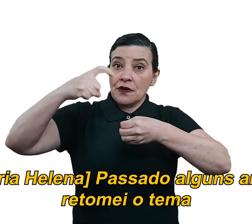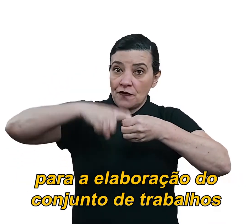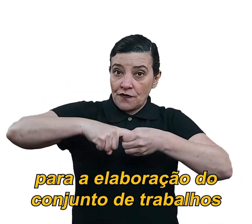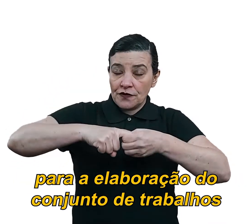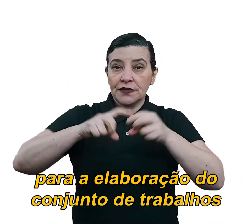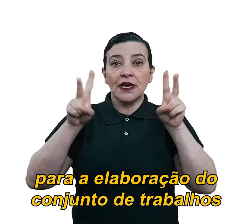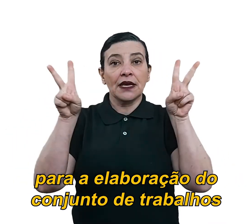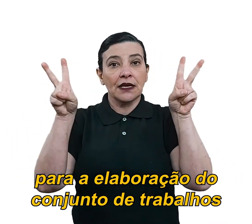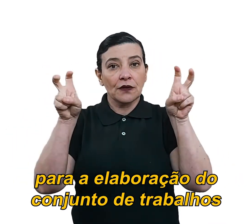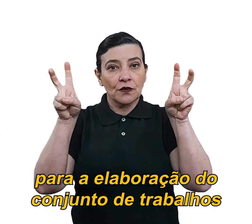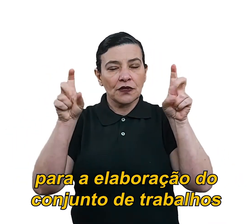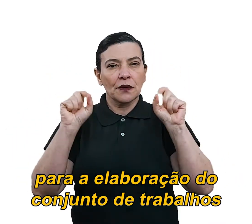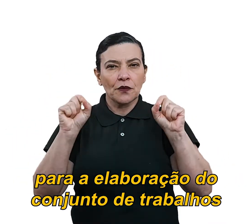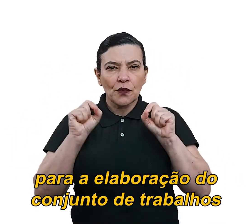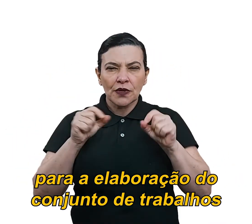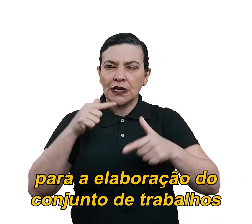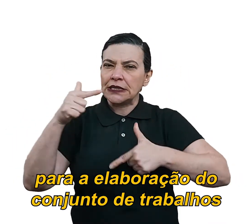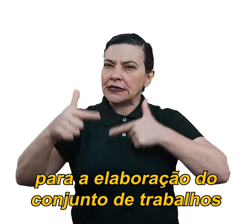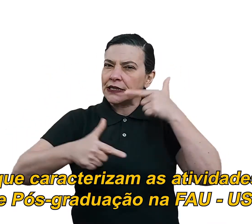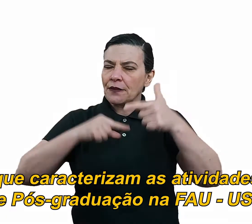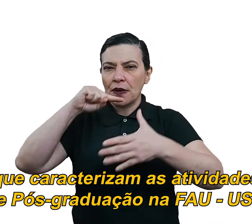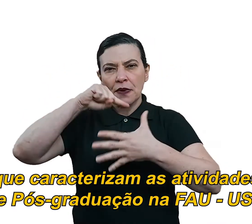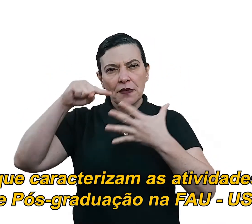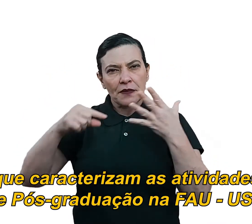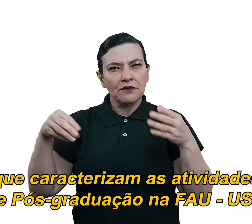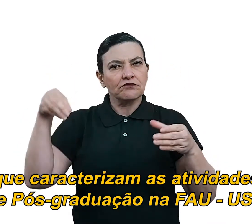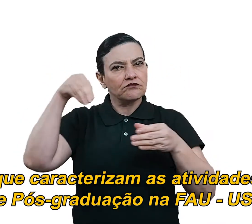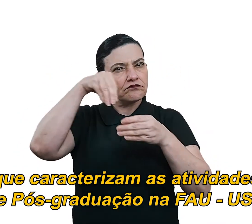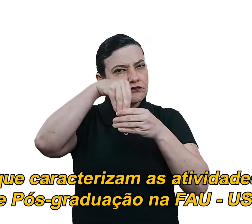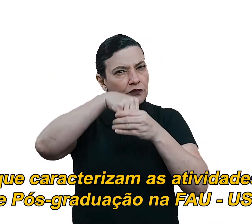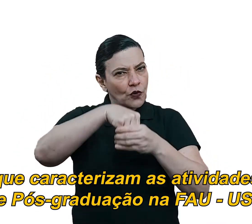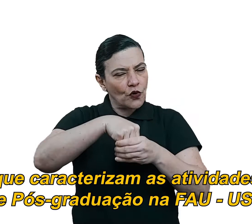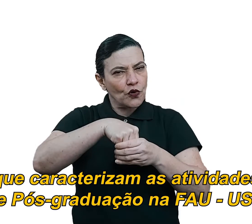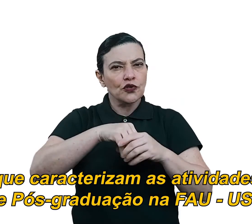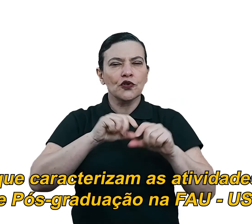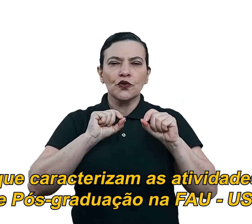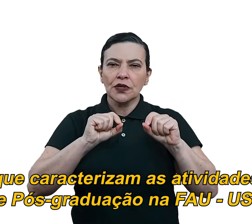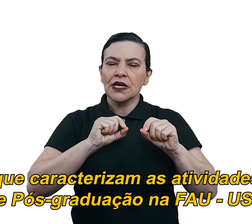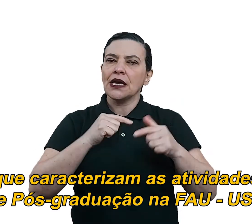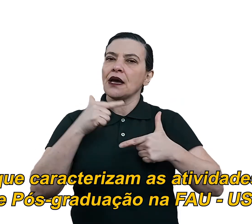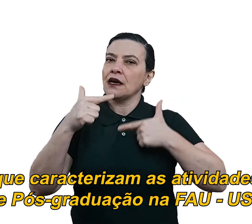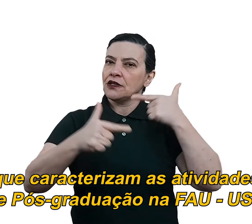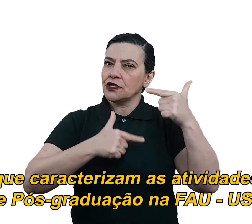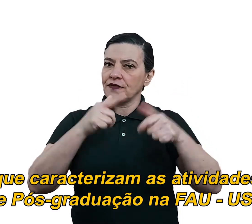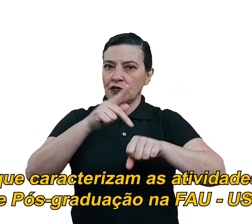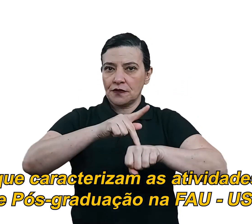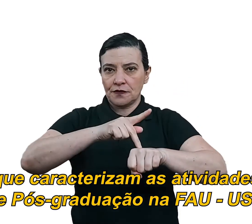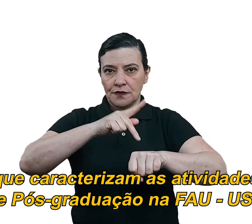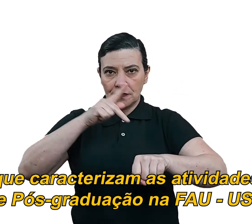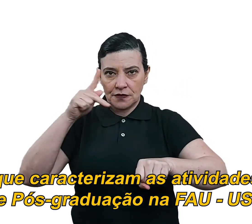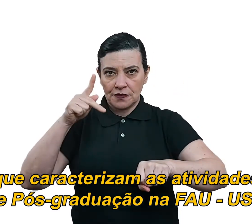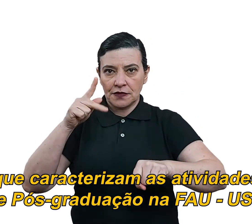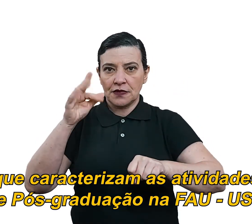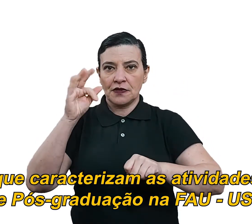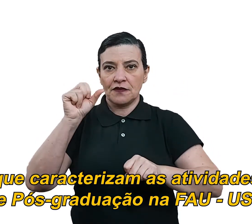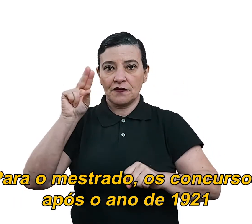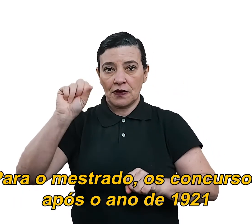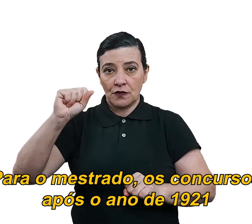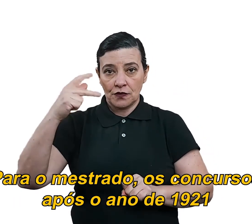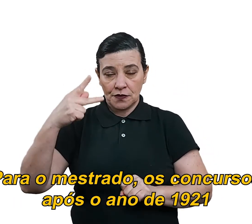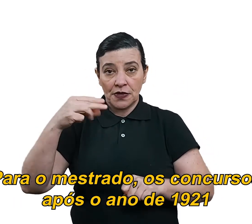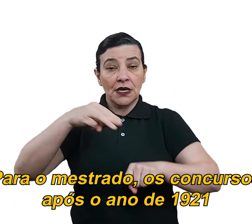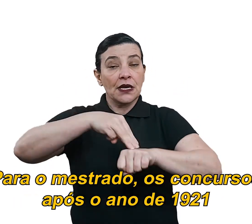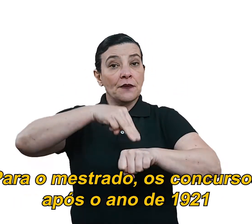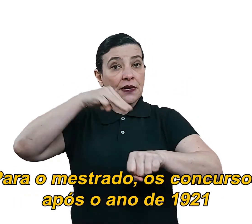o tema para a elaboração do conjunto de trabalhos que caracterizam as atividades de pós-graduação na FAU. Para